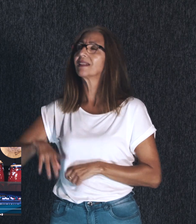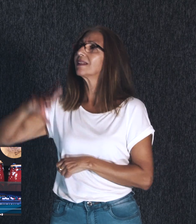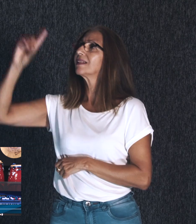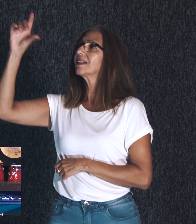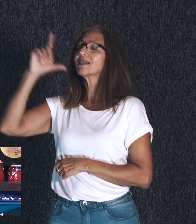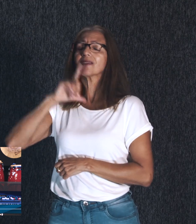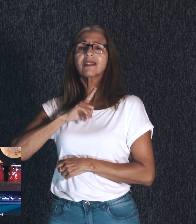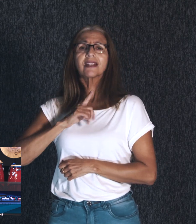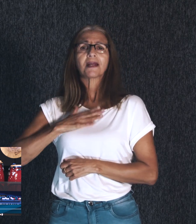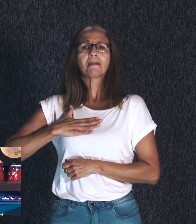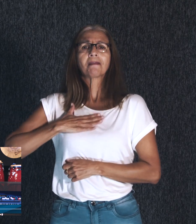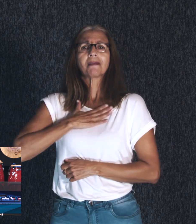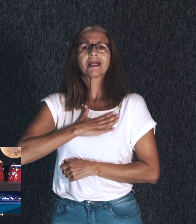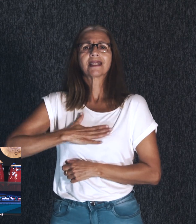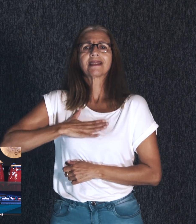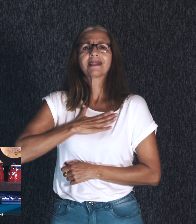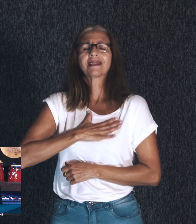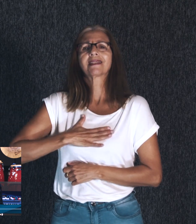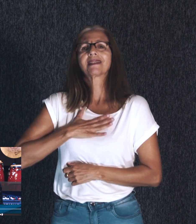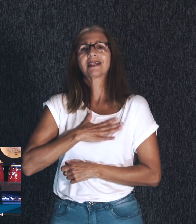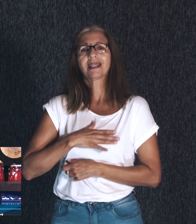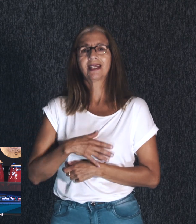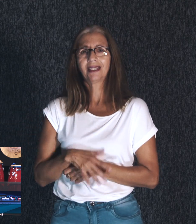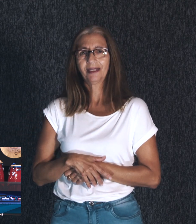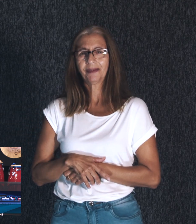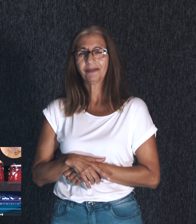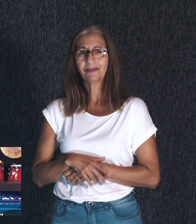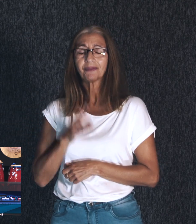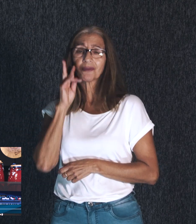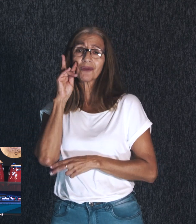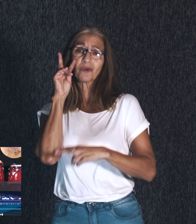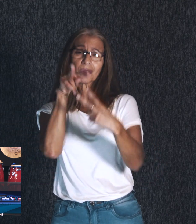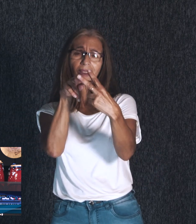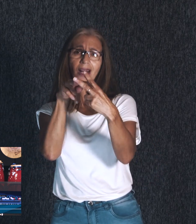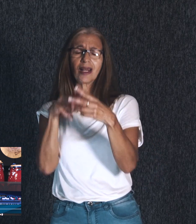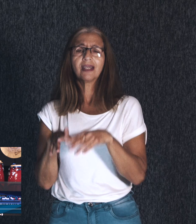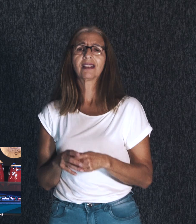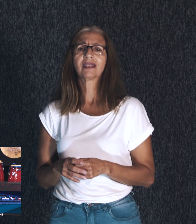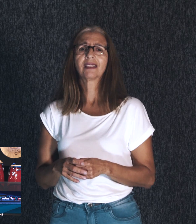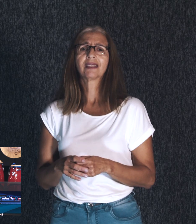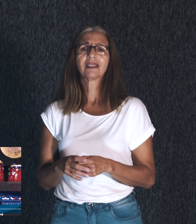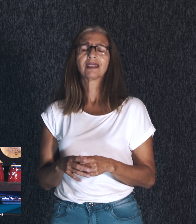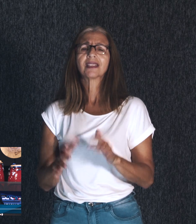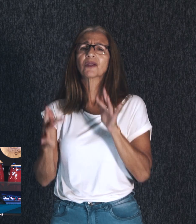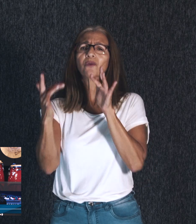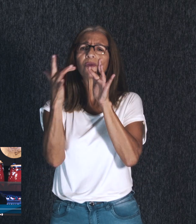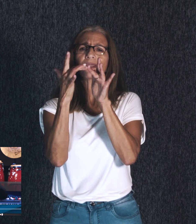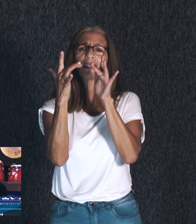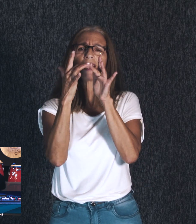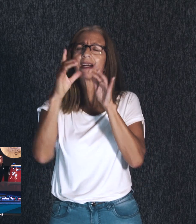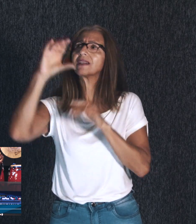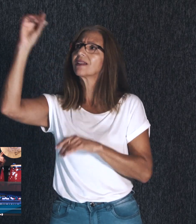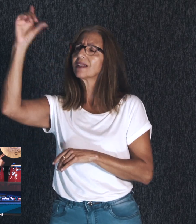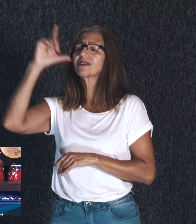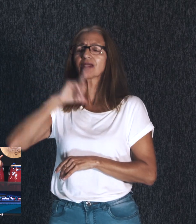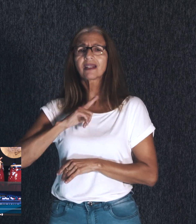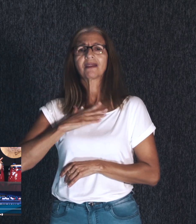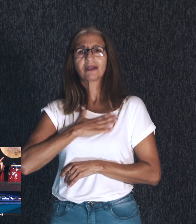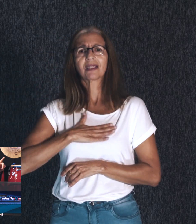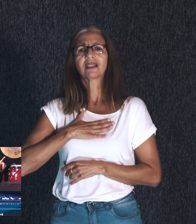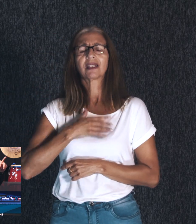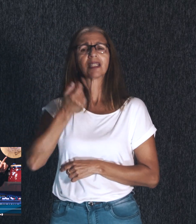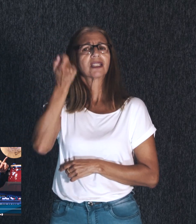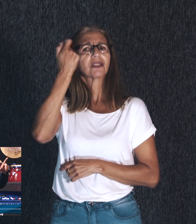prazer. Deus ama você. Você não precisa ter medo do amanhã. Por quê? Porque Deus estará lá no